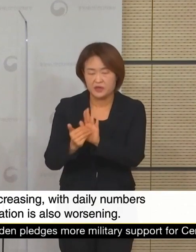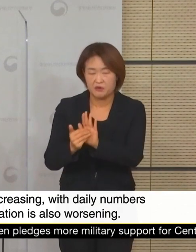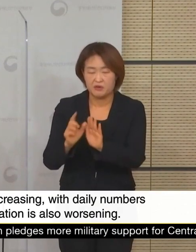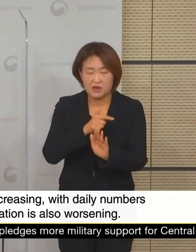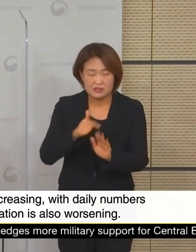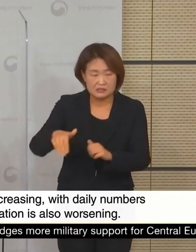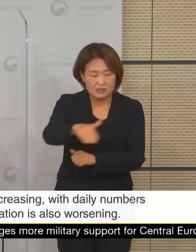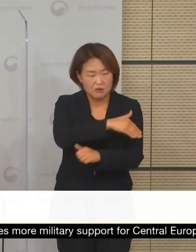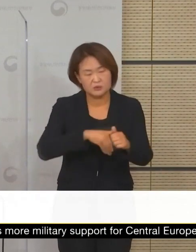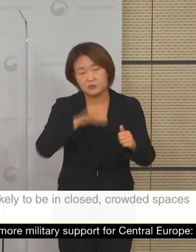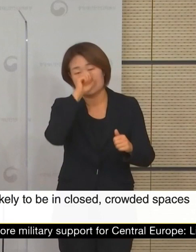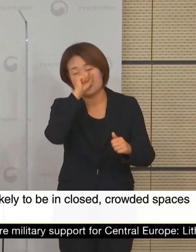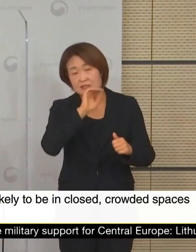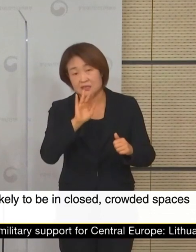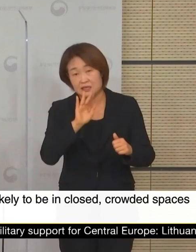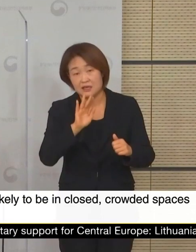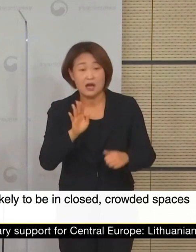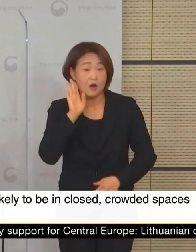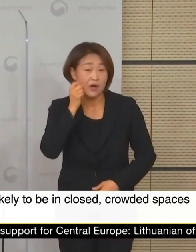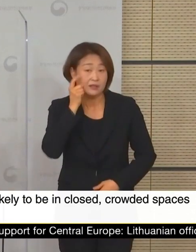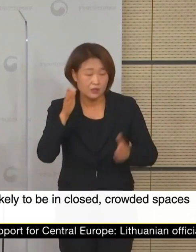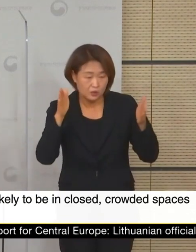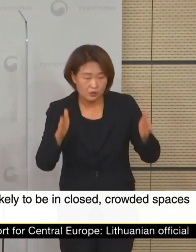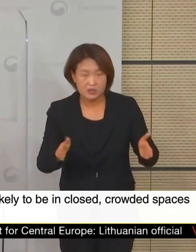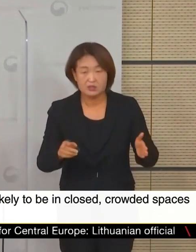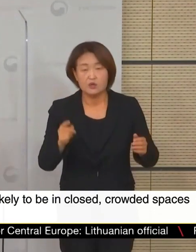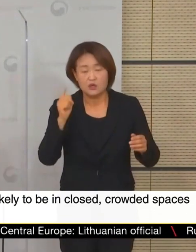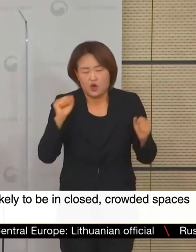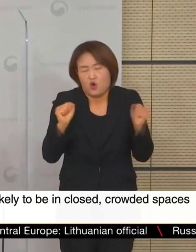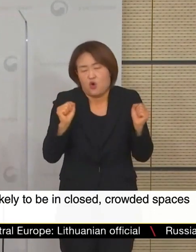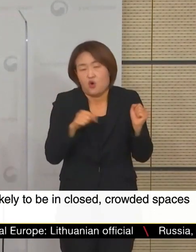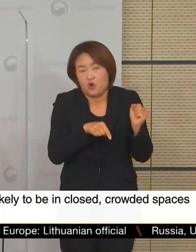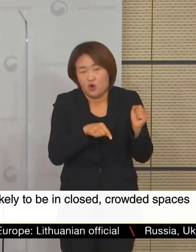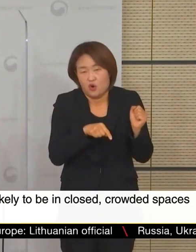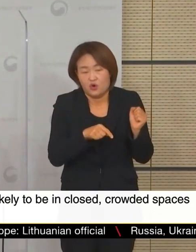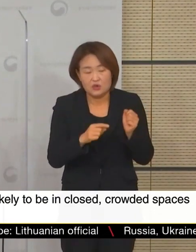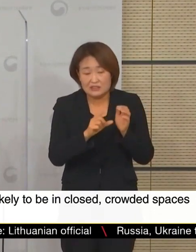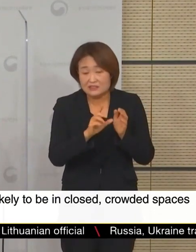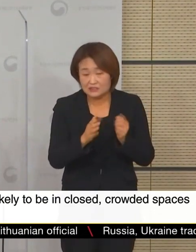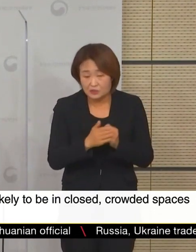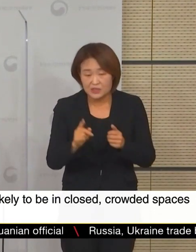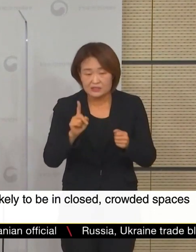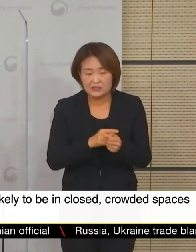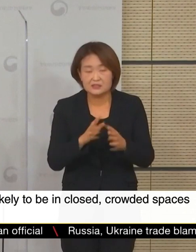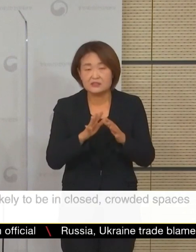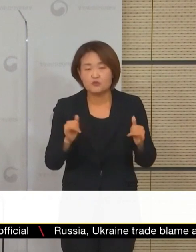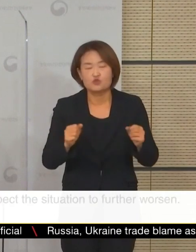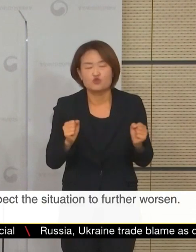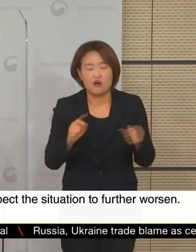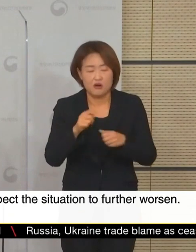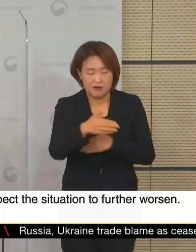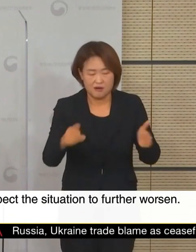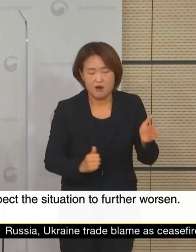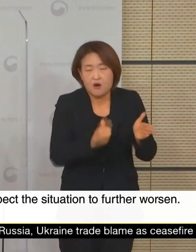추세에 있습니다. 아빠 향후 4주간에는 계절적 요인도 있어가지고 산밀 환경에 처해 있습니다. 또한 오미크론도 있기 때문에